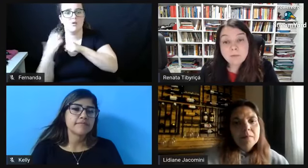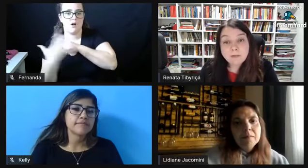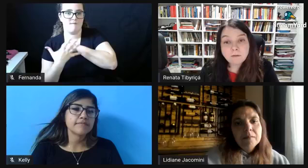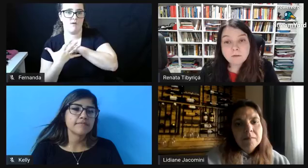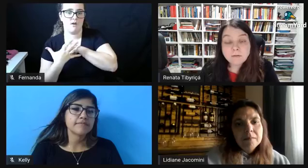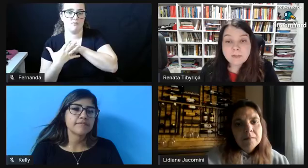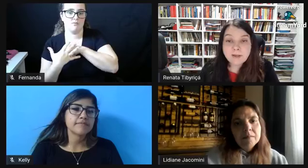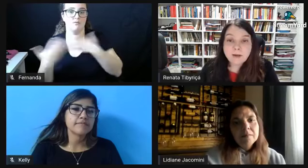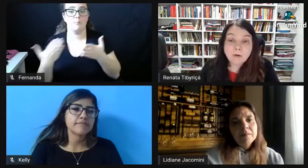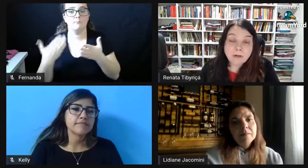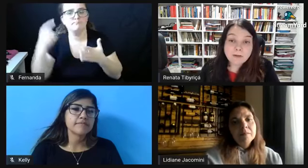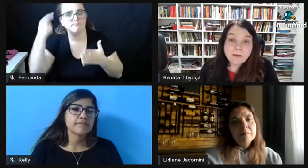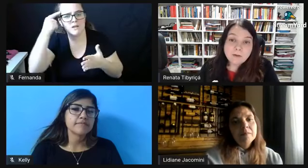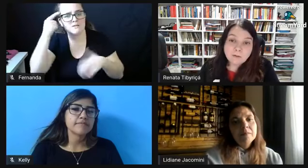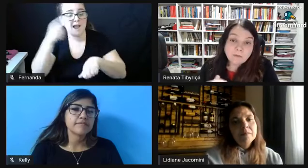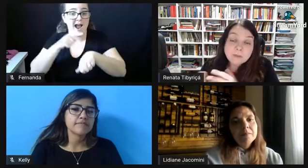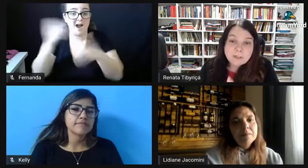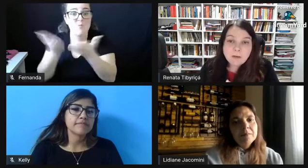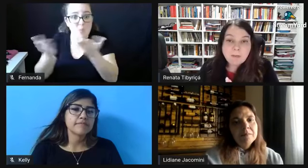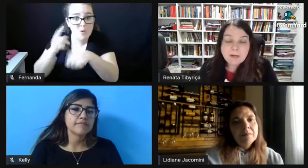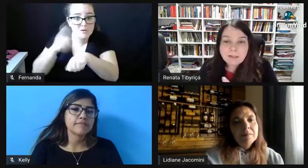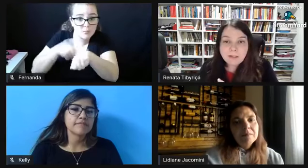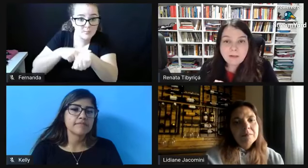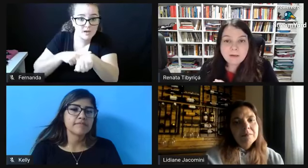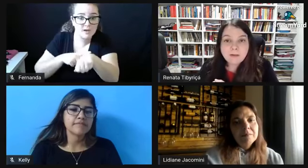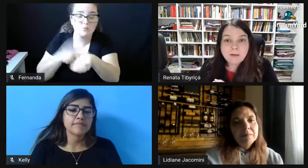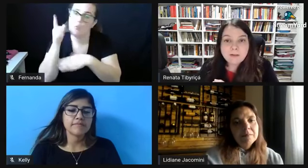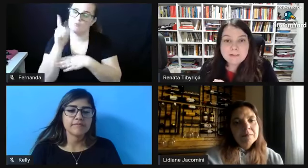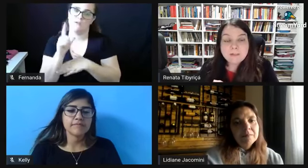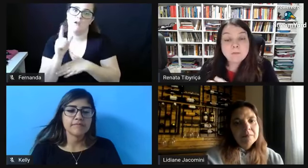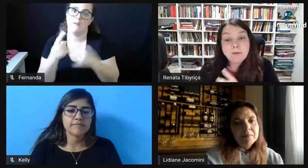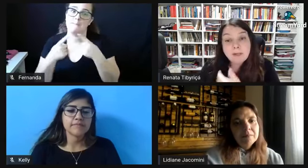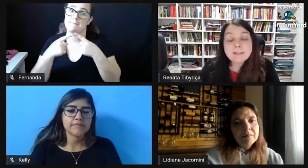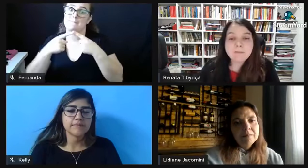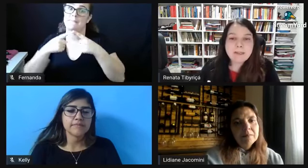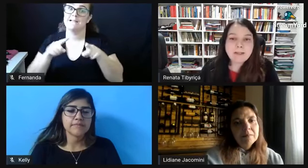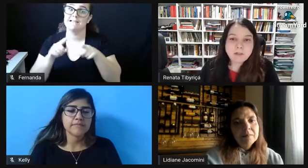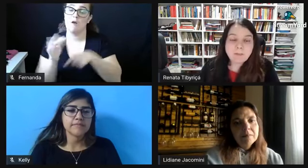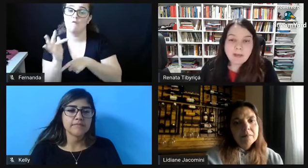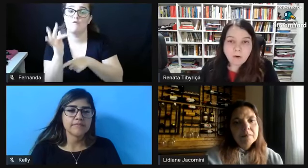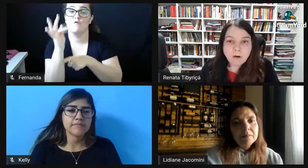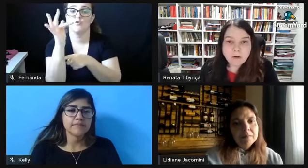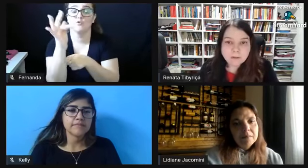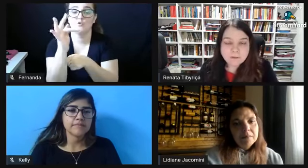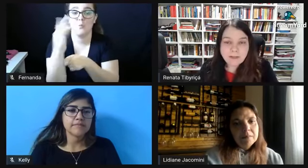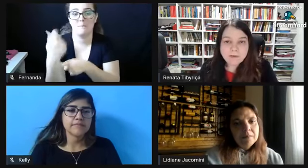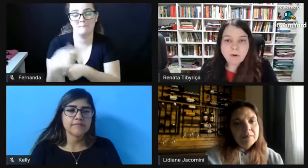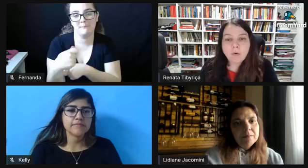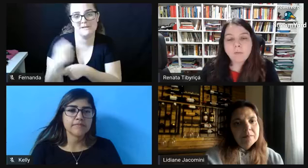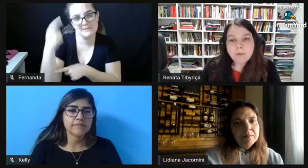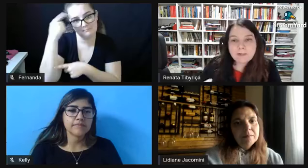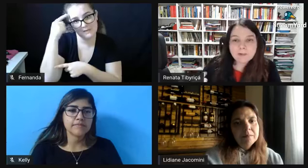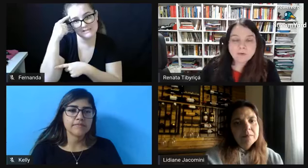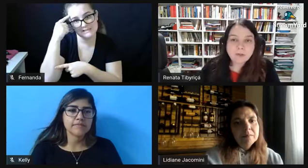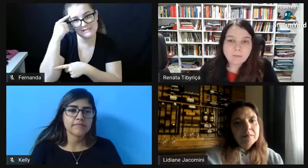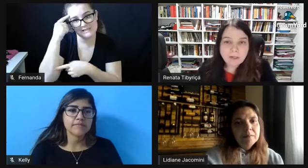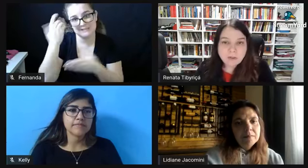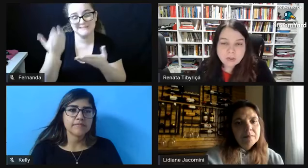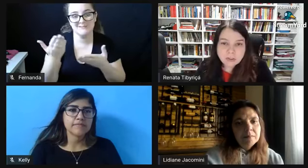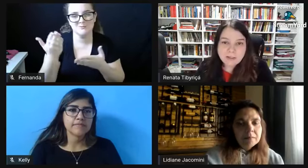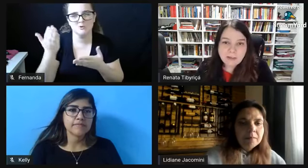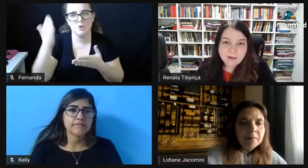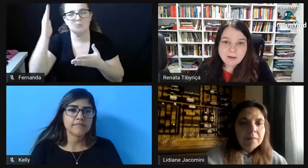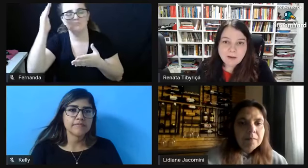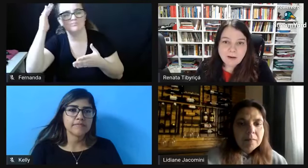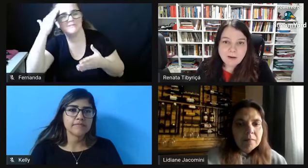que nesse momento ela consegue. Agora, torcer para que exista uma flexibilidade maior, né? E uma compreensão, de